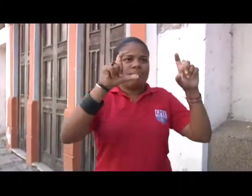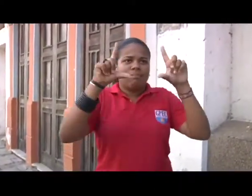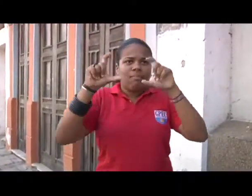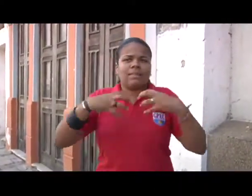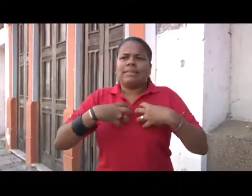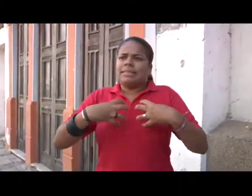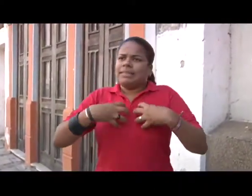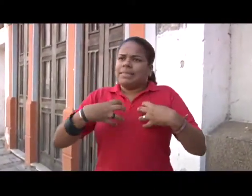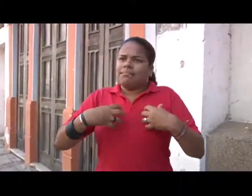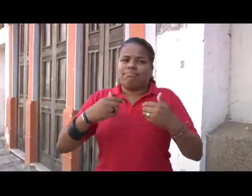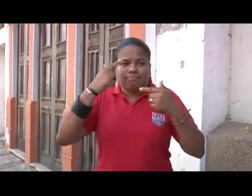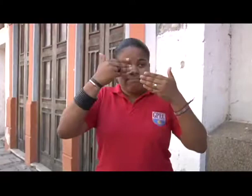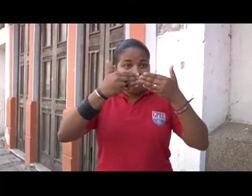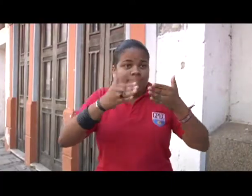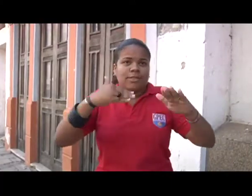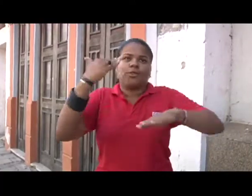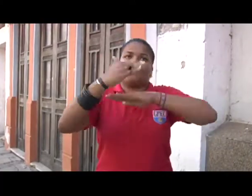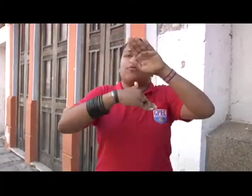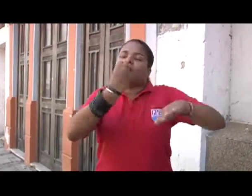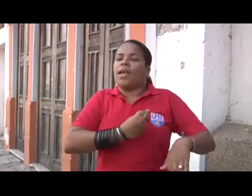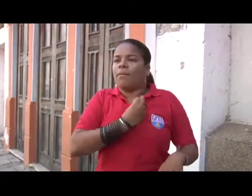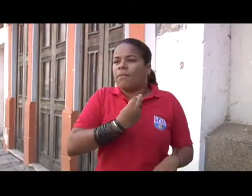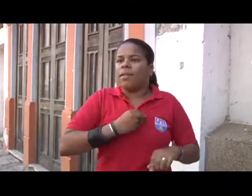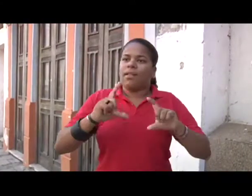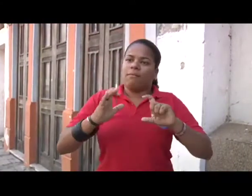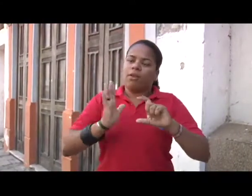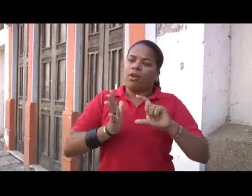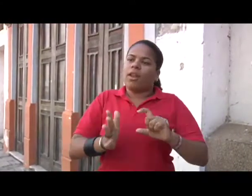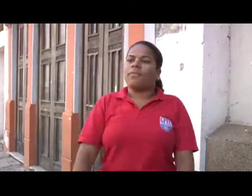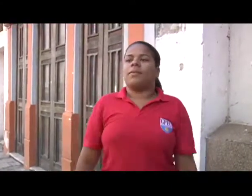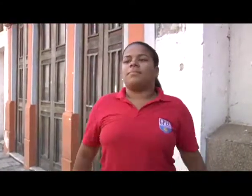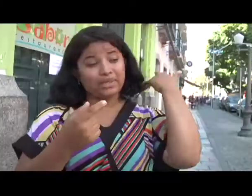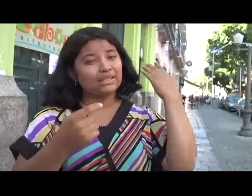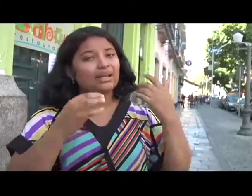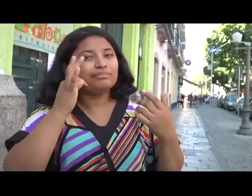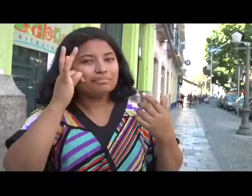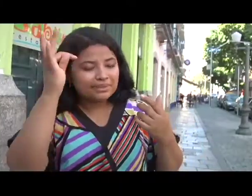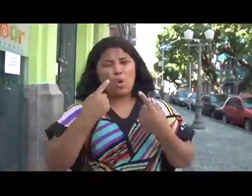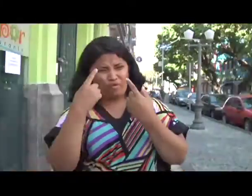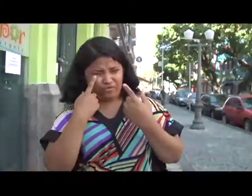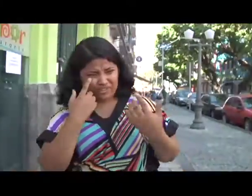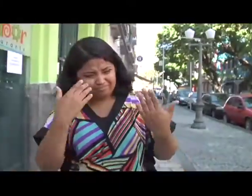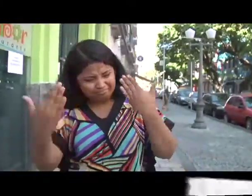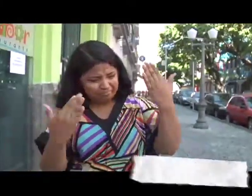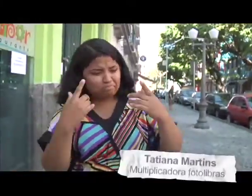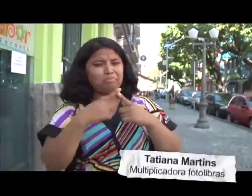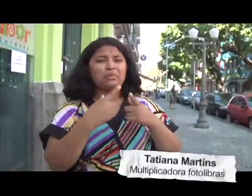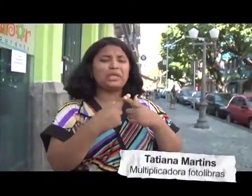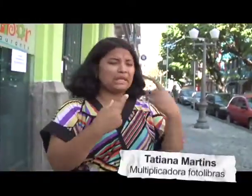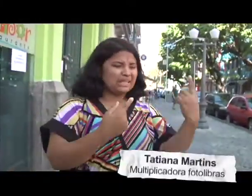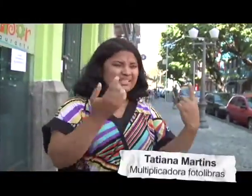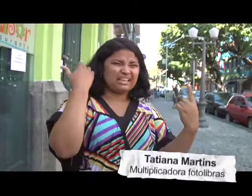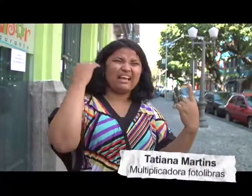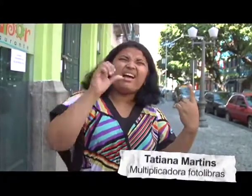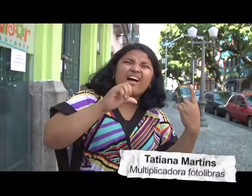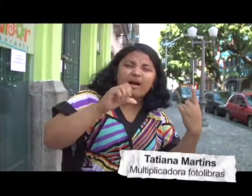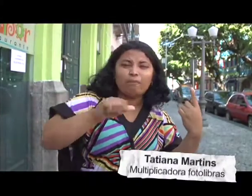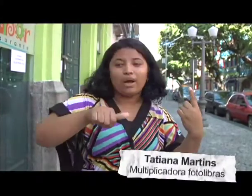e o curso de fotografia tem me ajudado nisso, eu tenho aprendido bastante. Antes eu era muito tímida. Comparando o que eu era antes com o que